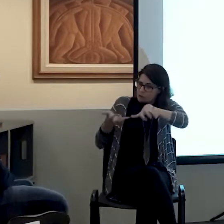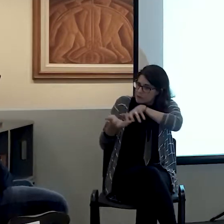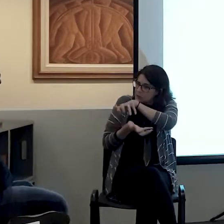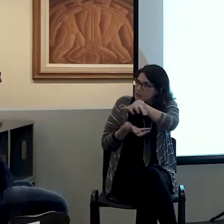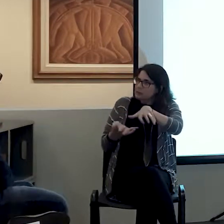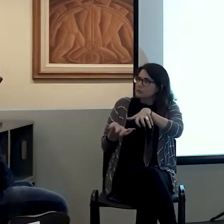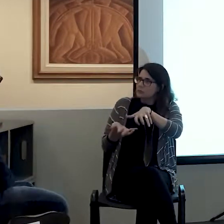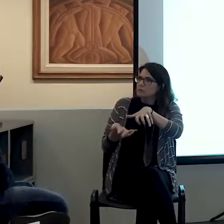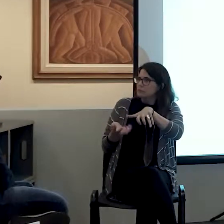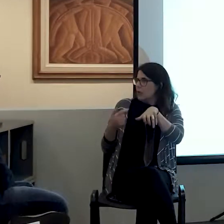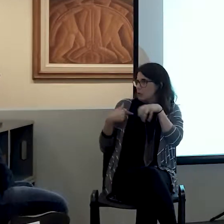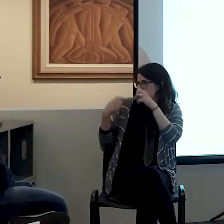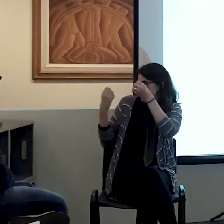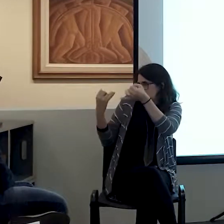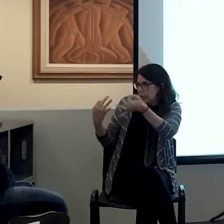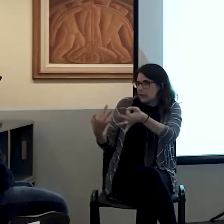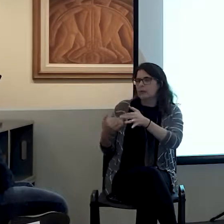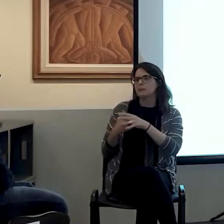mal disso,